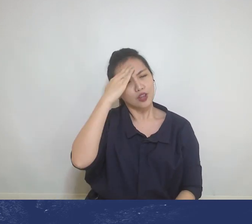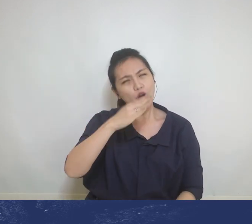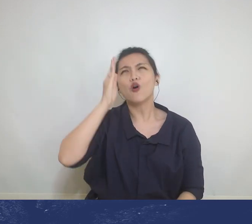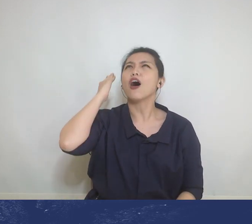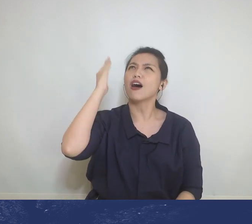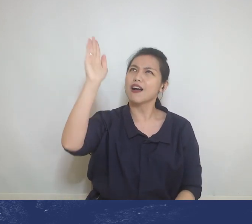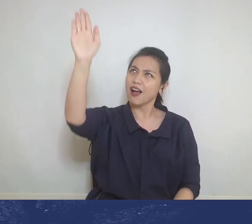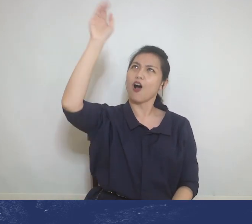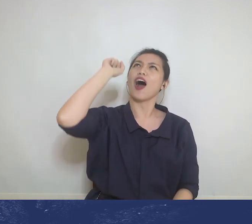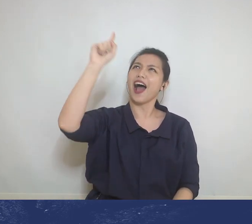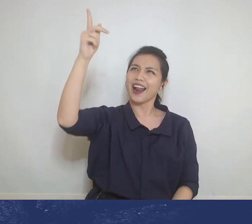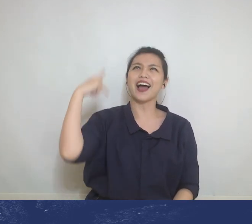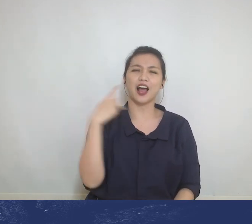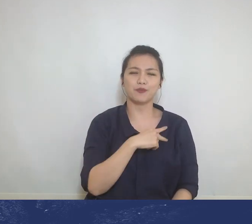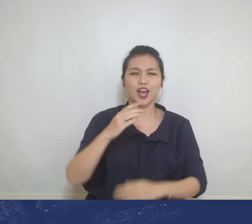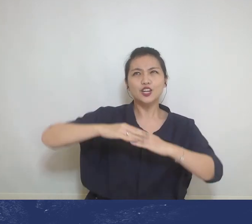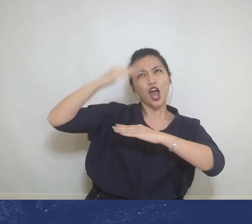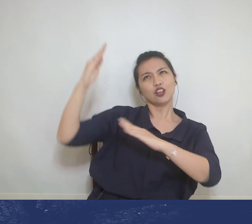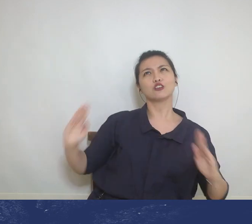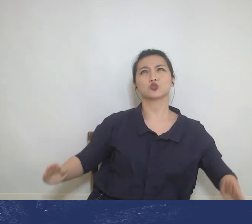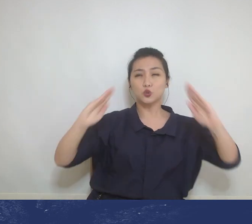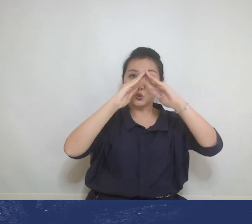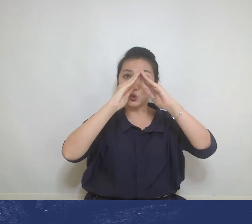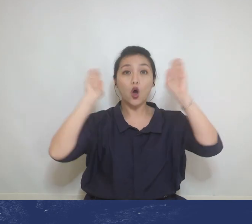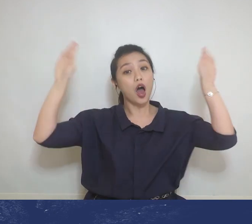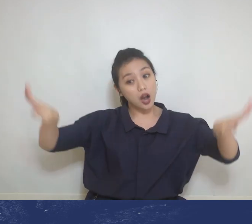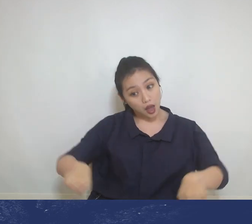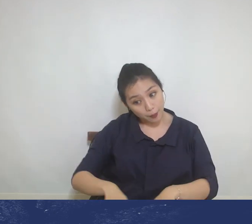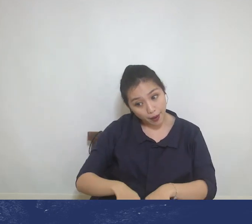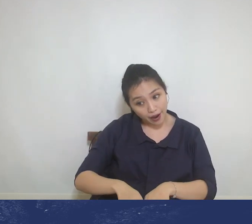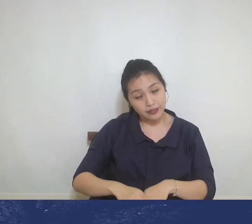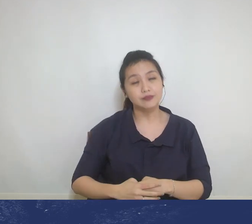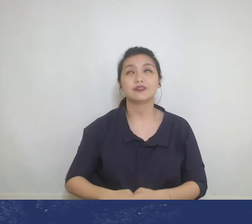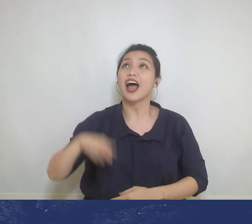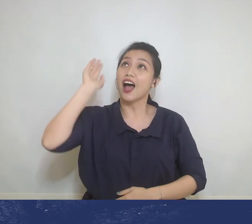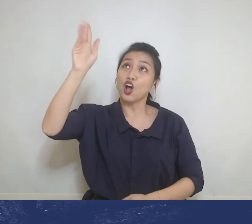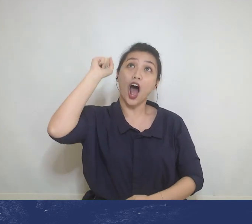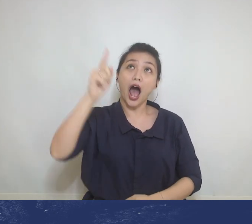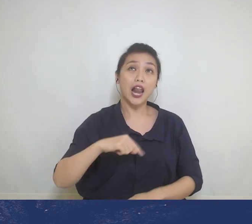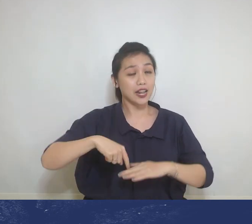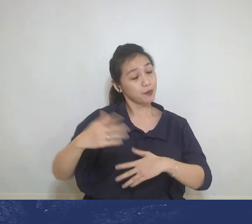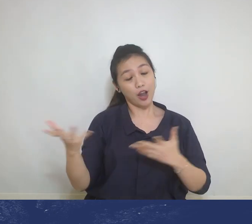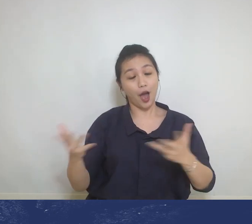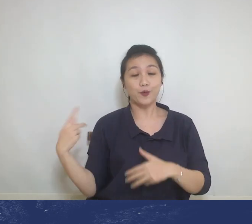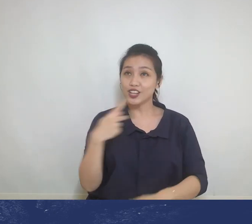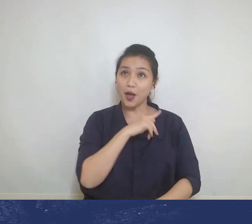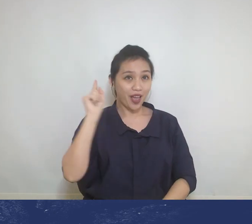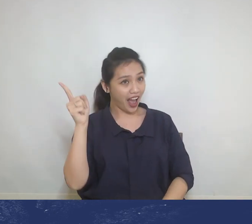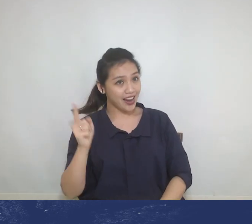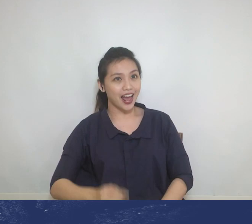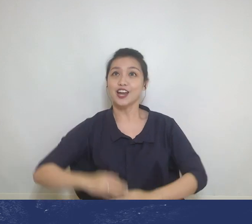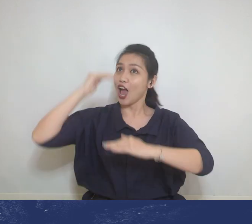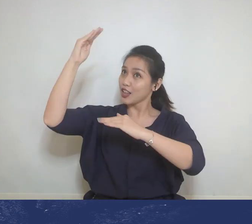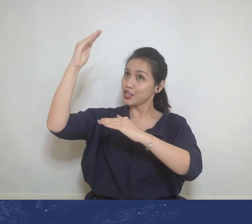Allah kami, Allah di atas gunung kami maupun Allah di dalam lembah kehidupan kami. Engkau adalah Allah dimanapun kami berada, mau